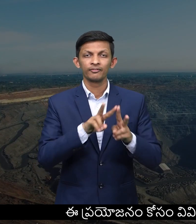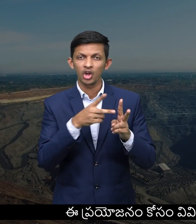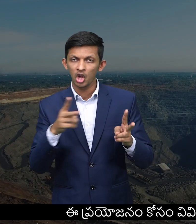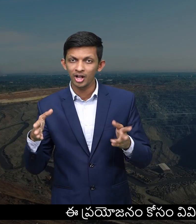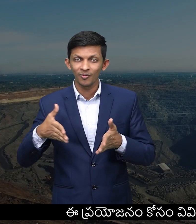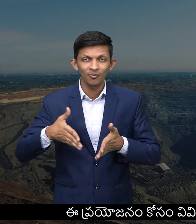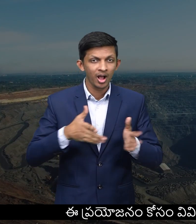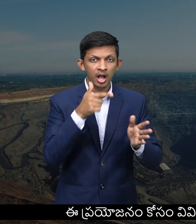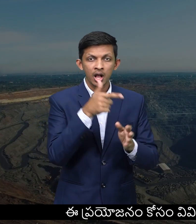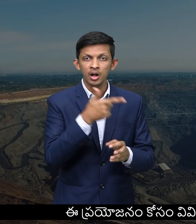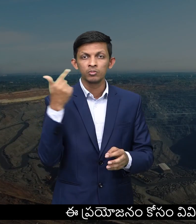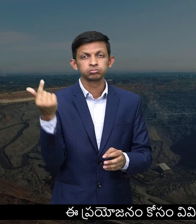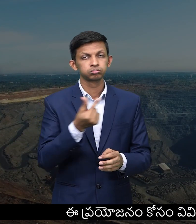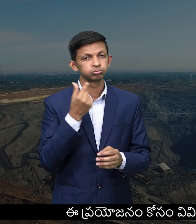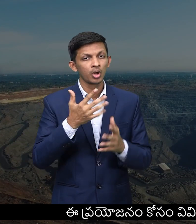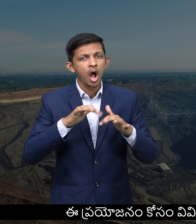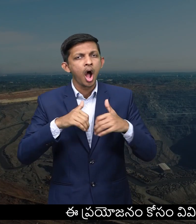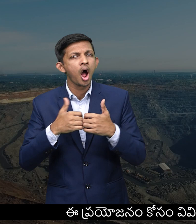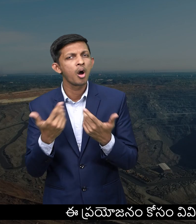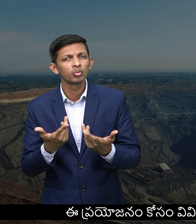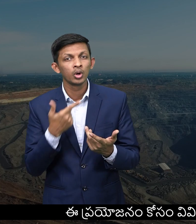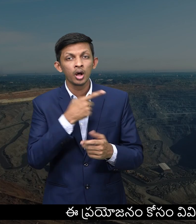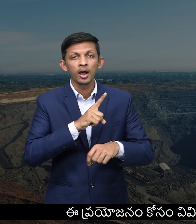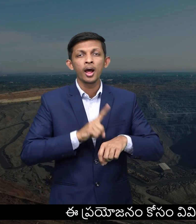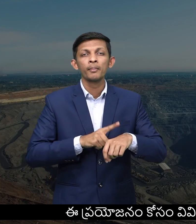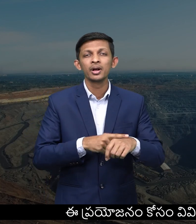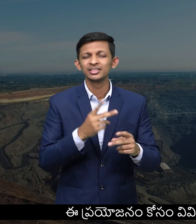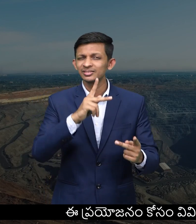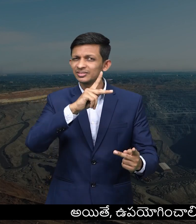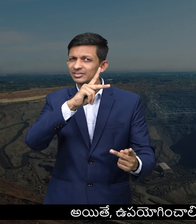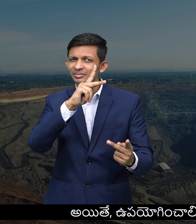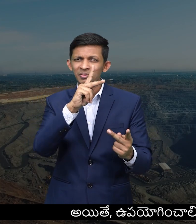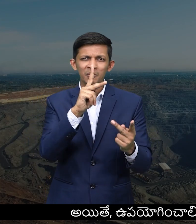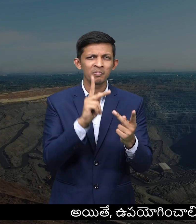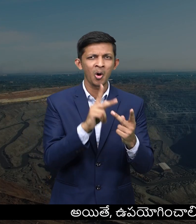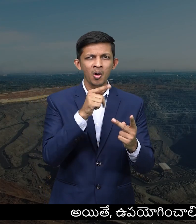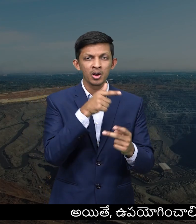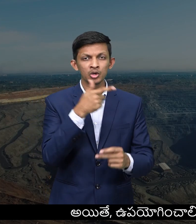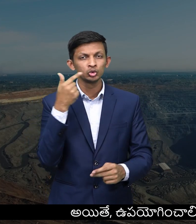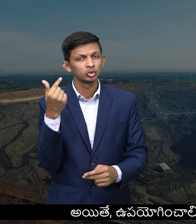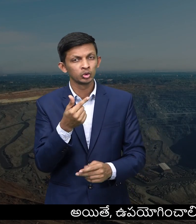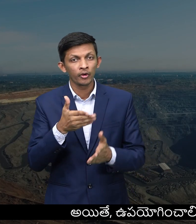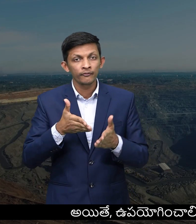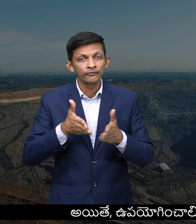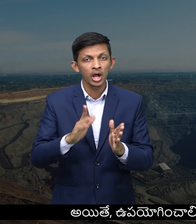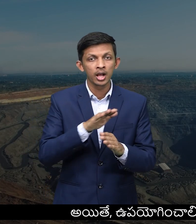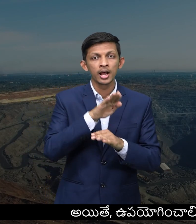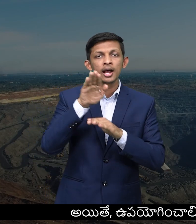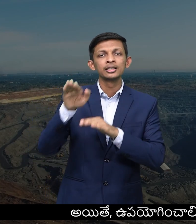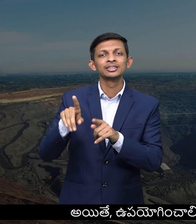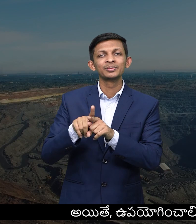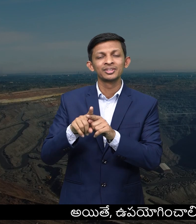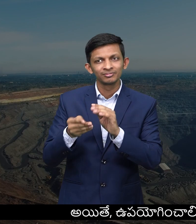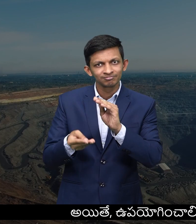ఈ ప్రయోజనం కోసం వివిధ మార్గాలు ఉపయోగించబడతాయి. అయితే ఉపయోగించాల్సిన